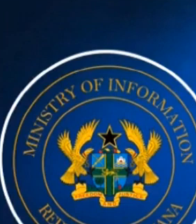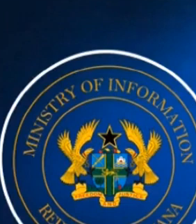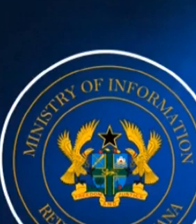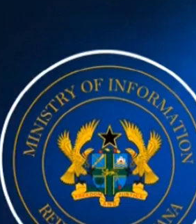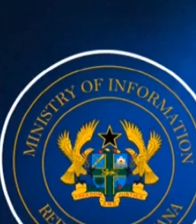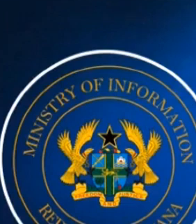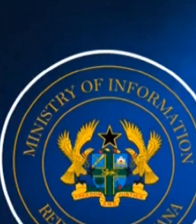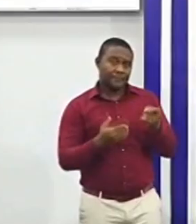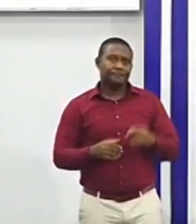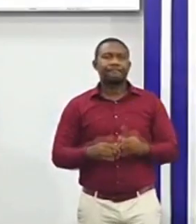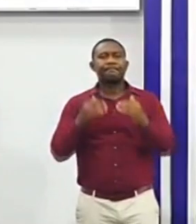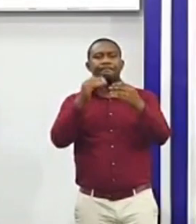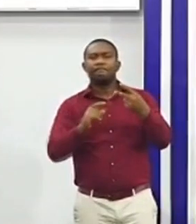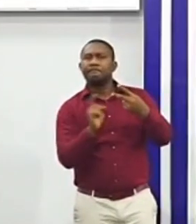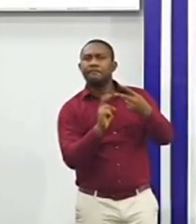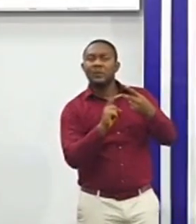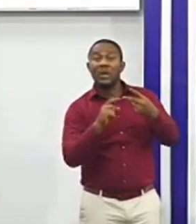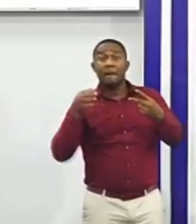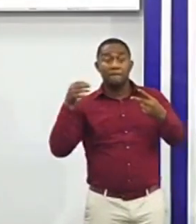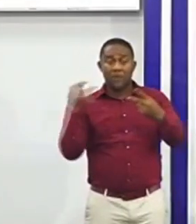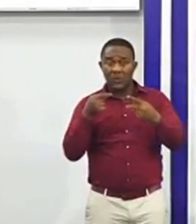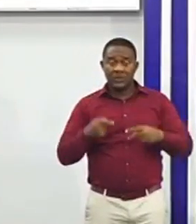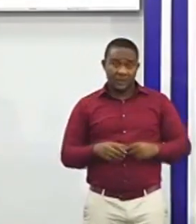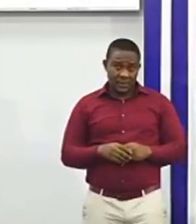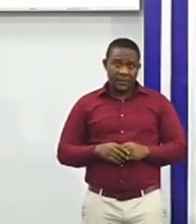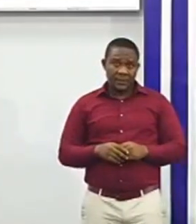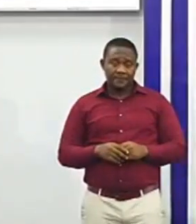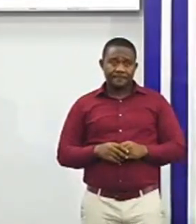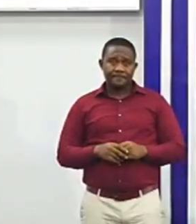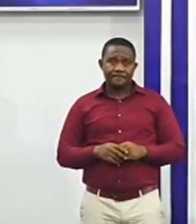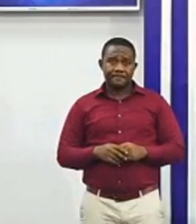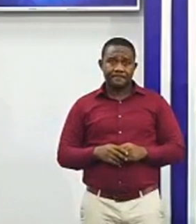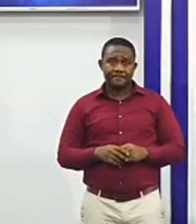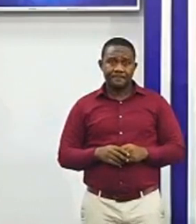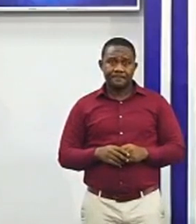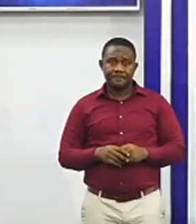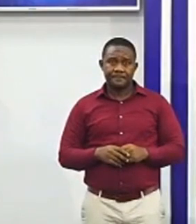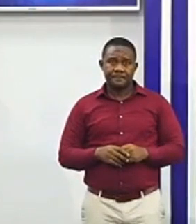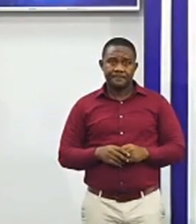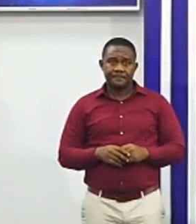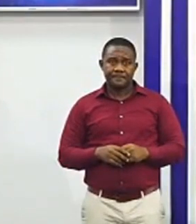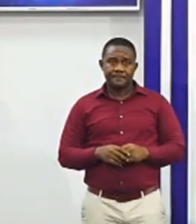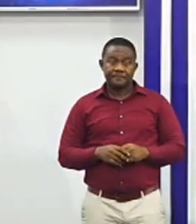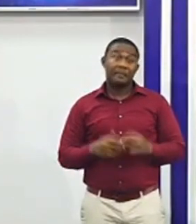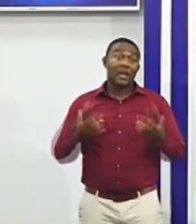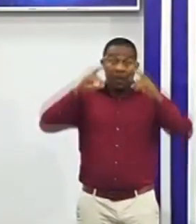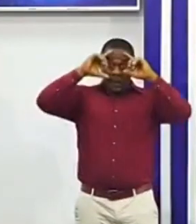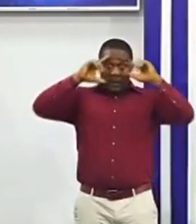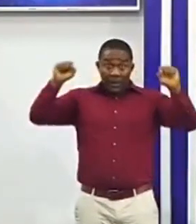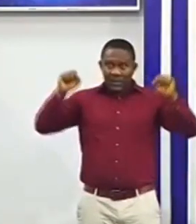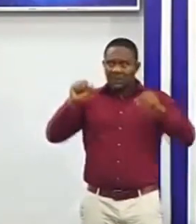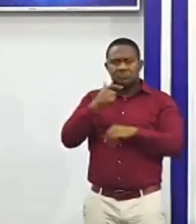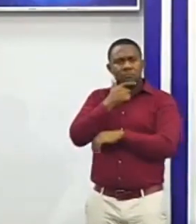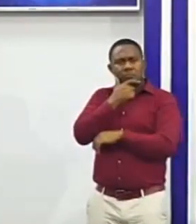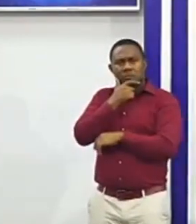libie yele a minister of finance ne a lɛ Ken Ofori Ata. O te mane na ko parliament lɛ san a Ghana teŋ na naŋ